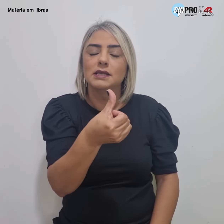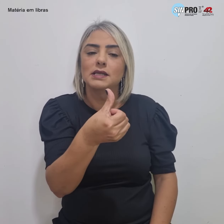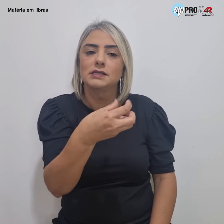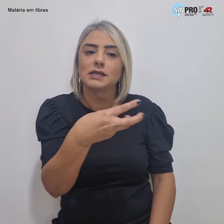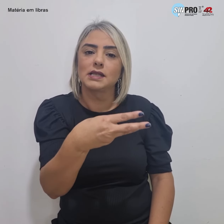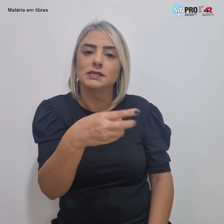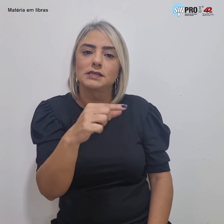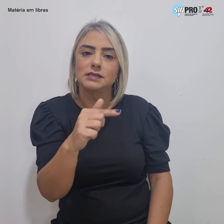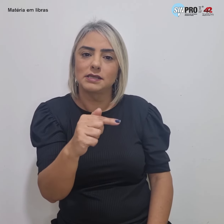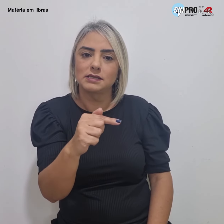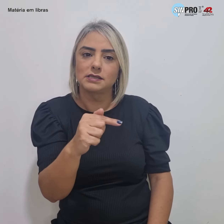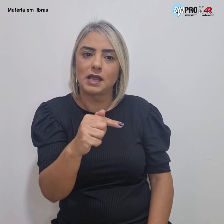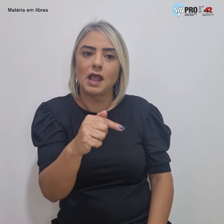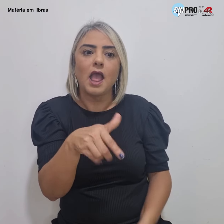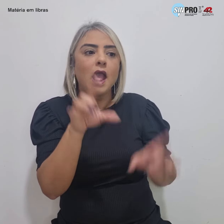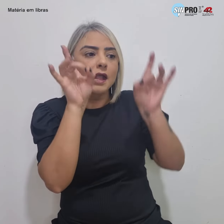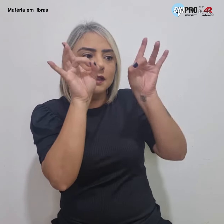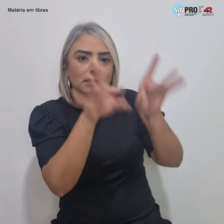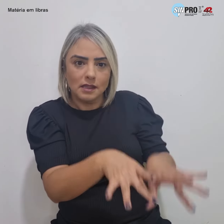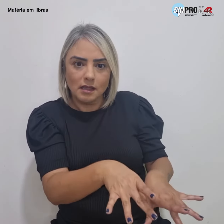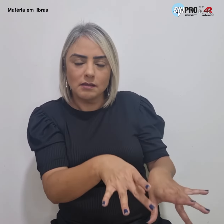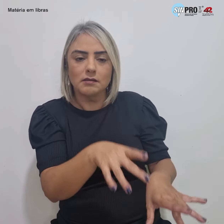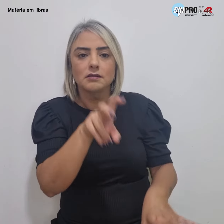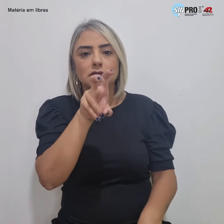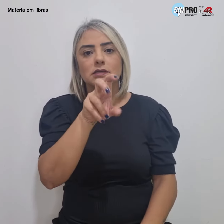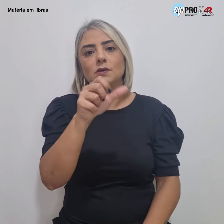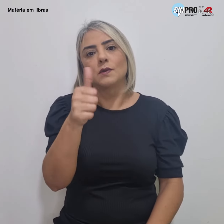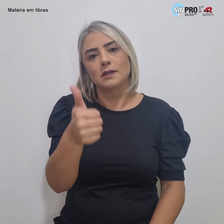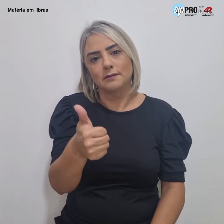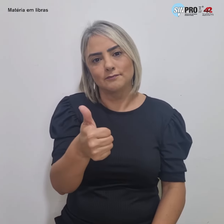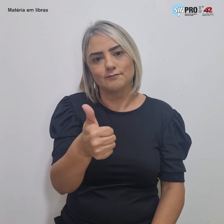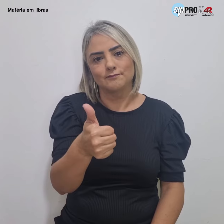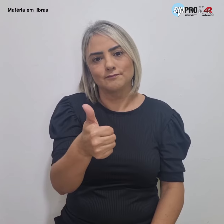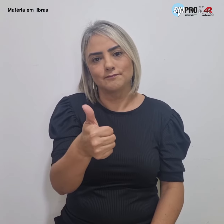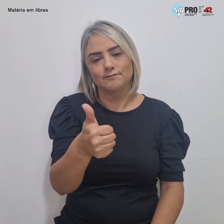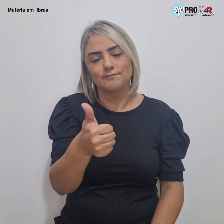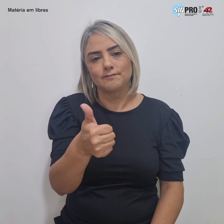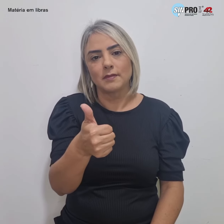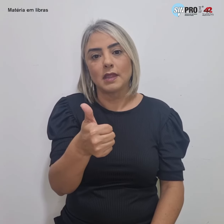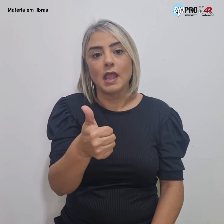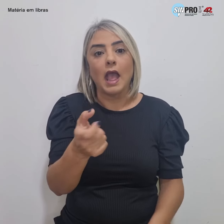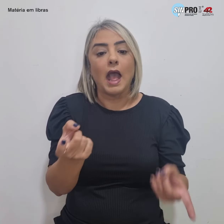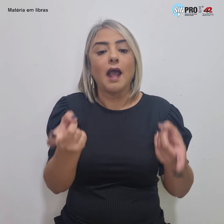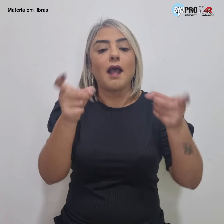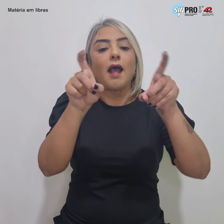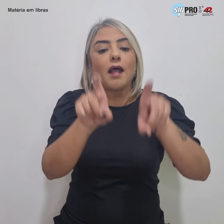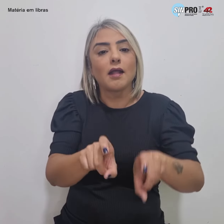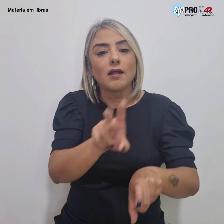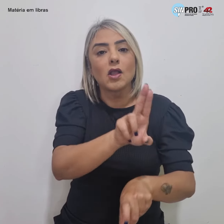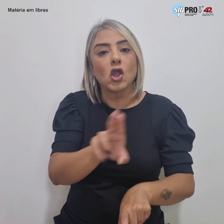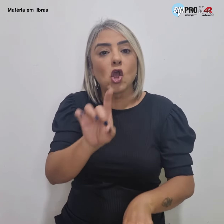637 e demissões 51 a nomeação de apenas